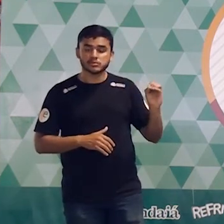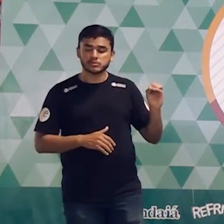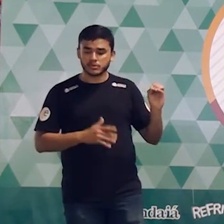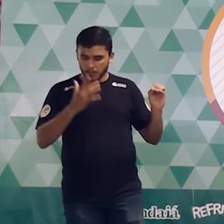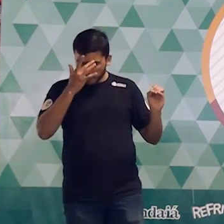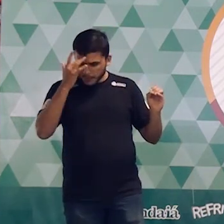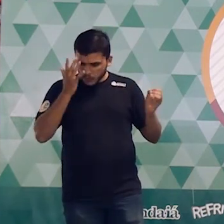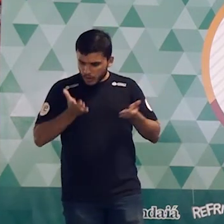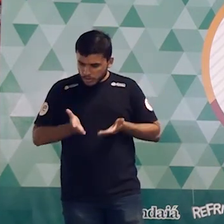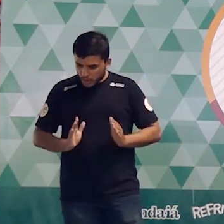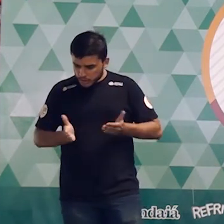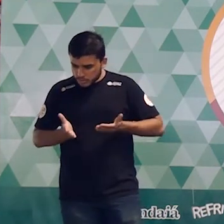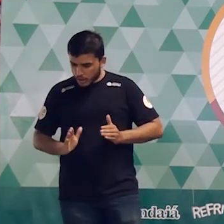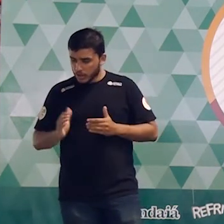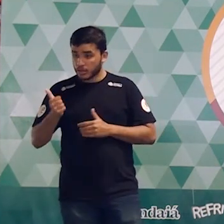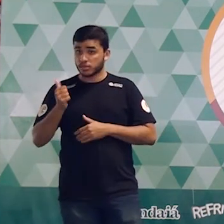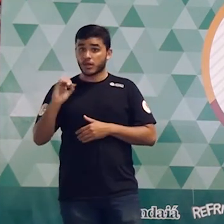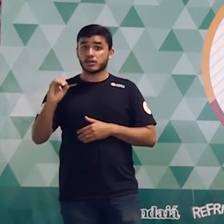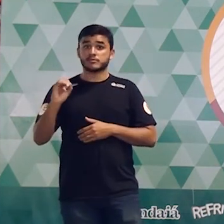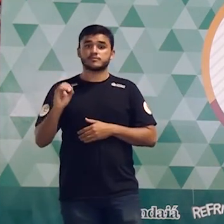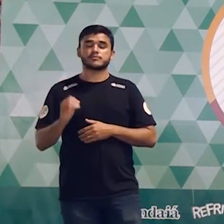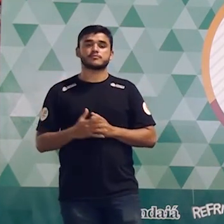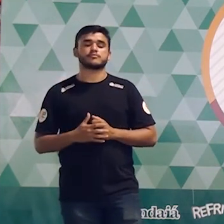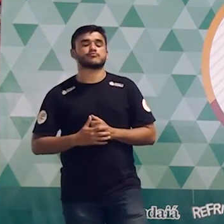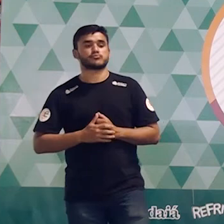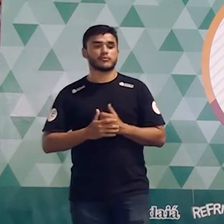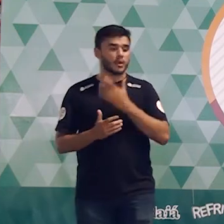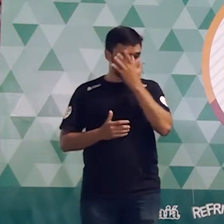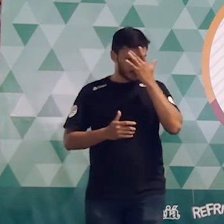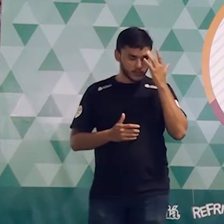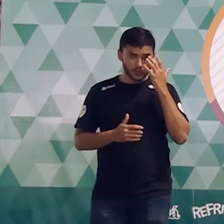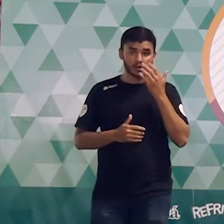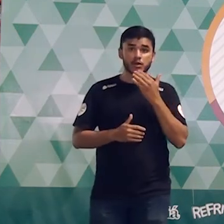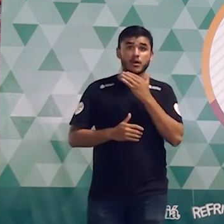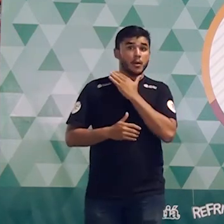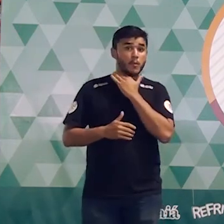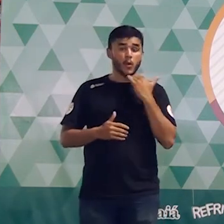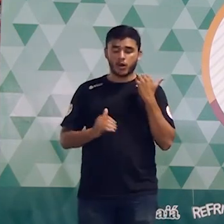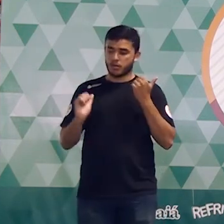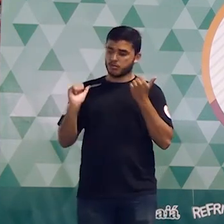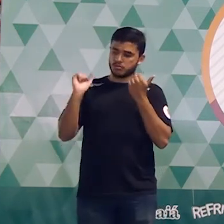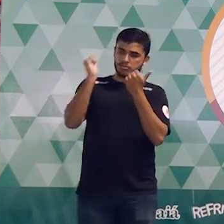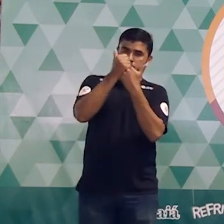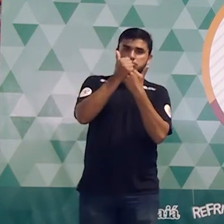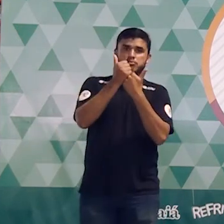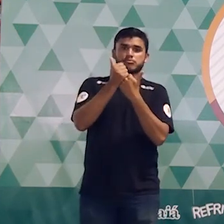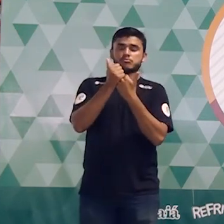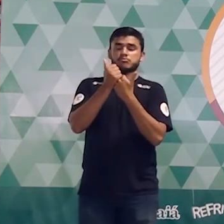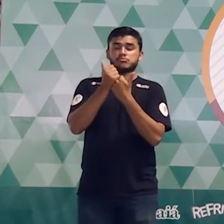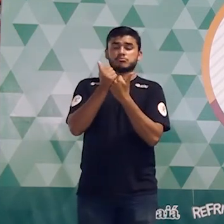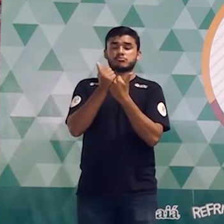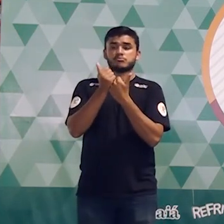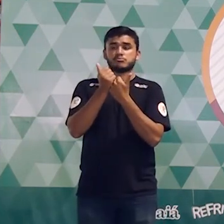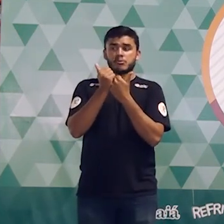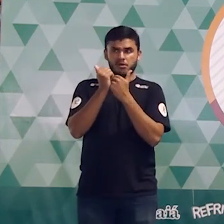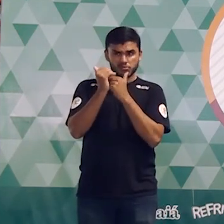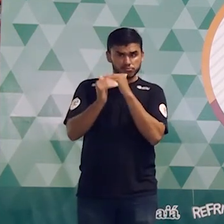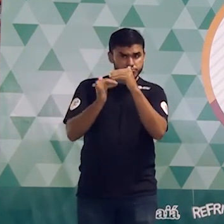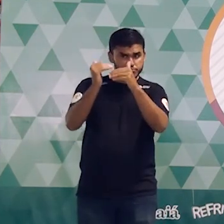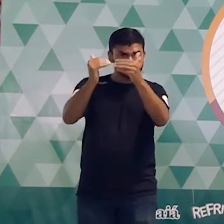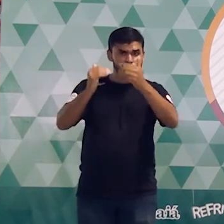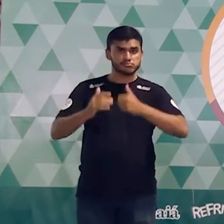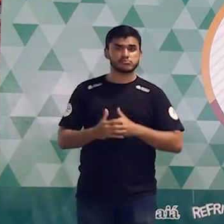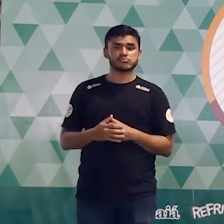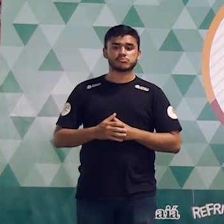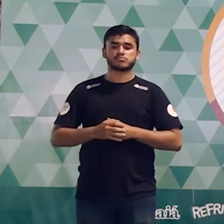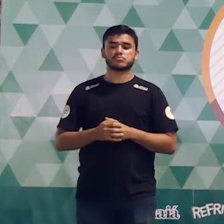Tinham 10 pessoas aqui então. Aí essas pessoas morreram, vieram 10 novas pessoas e tomaram o lugar delas. O que aquele